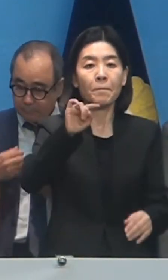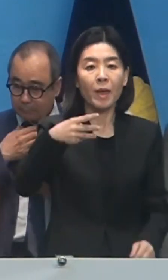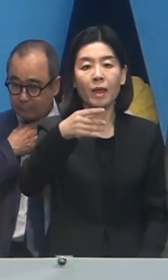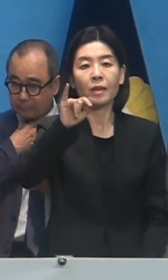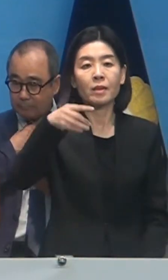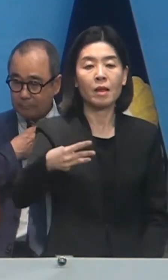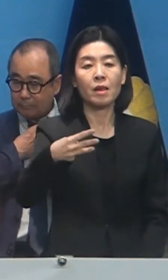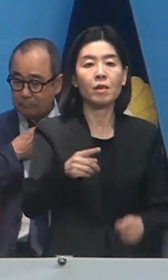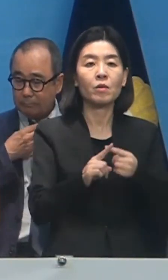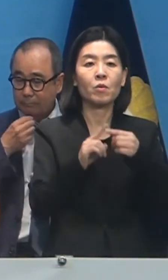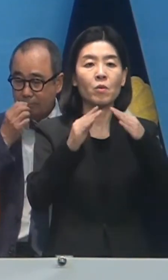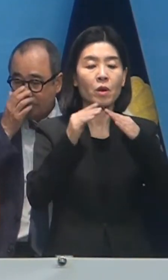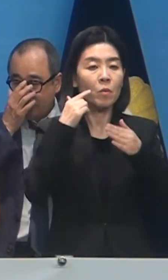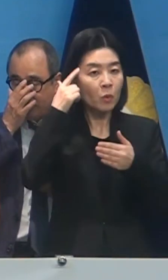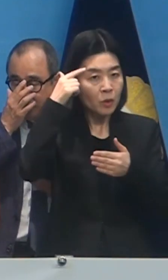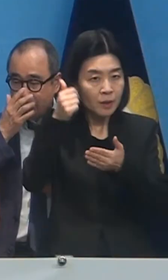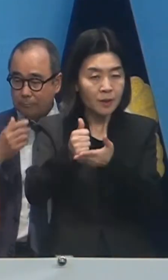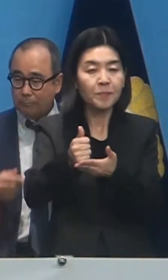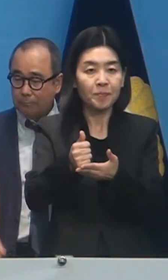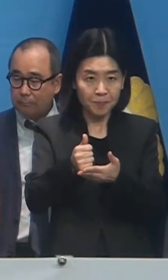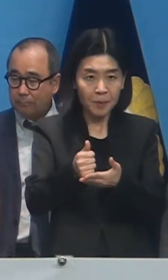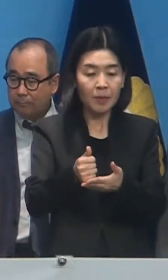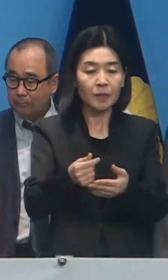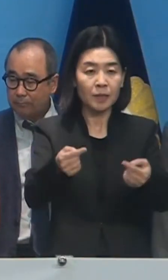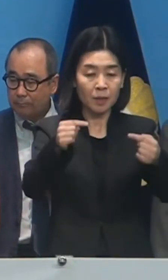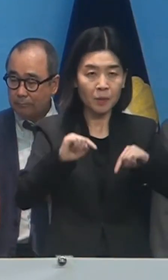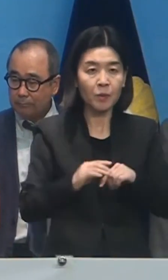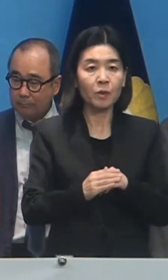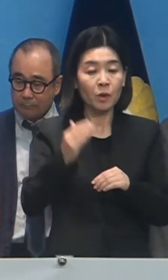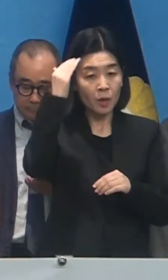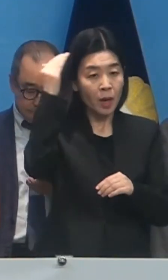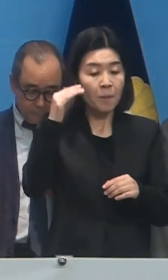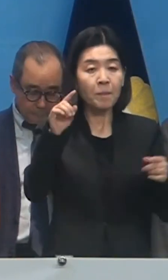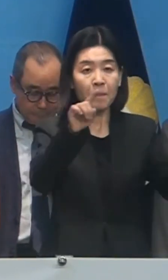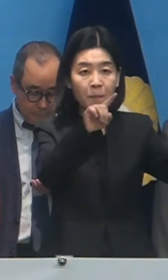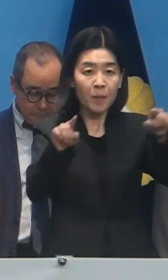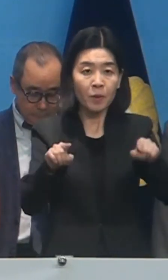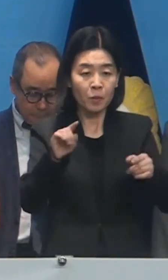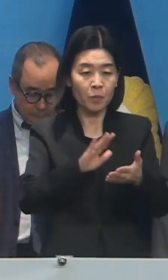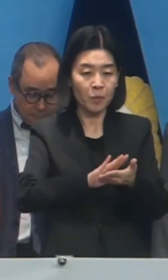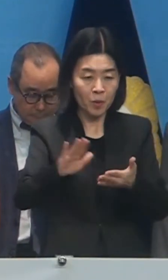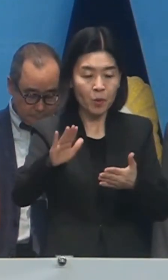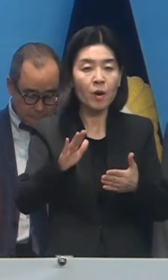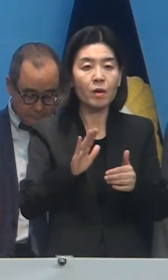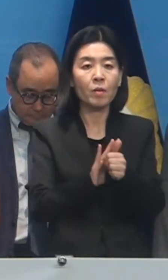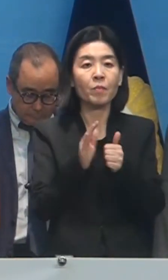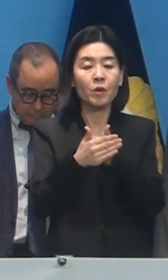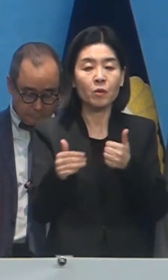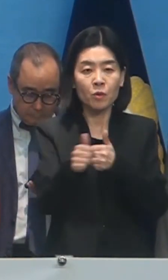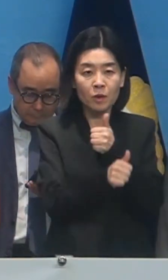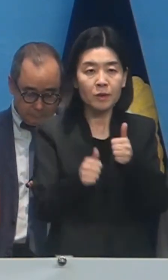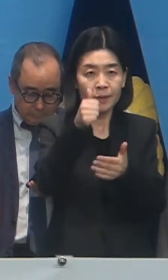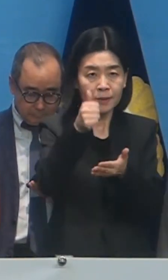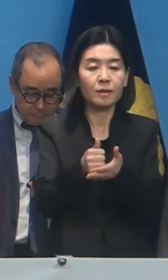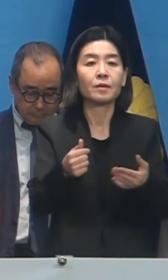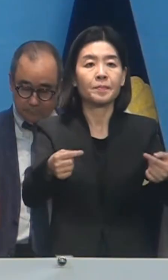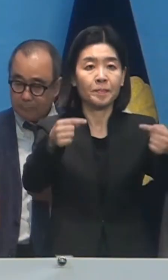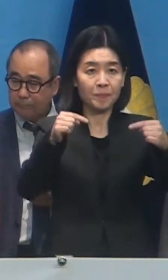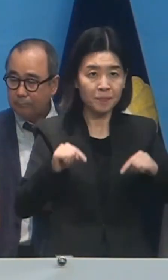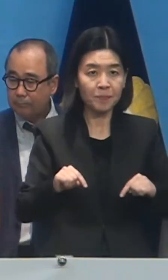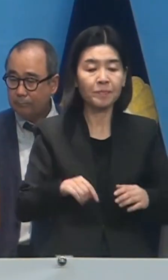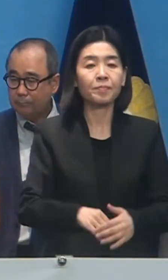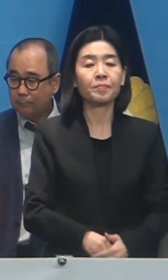참석하셨습니다. 그리고 이승환 한반도 평화협력위원회 위원장 배석하였습니다.